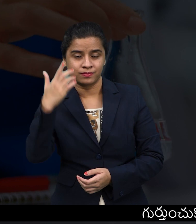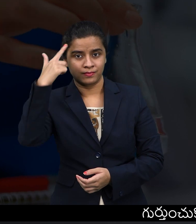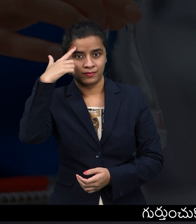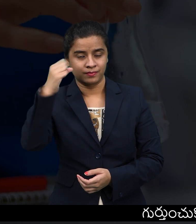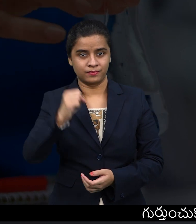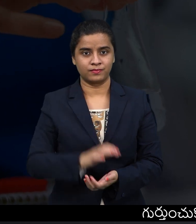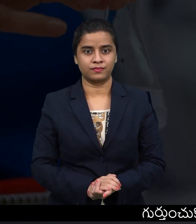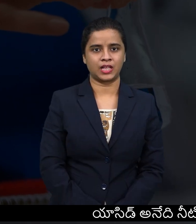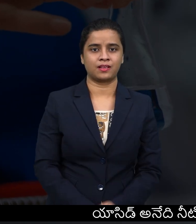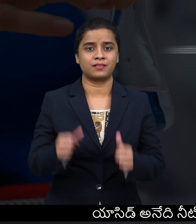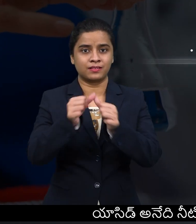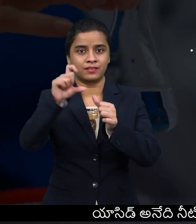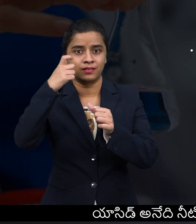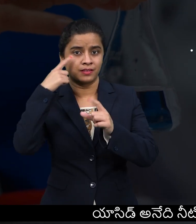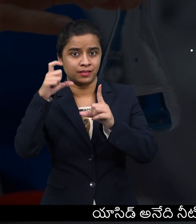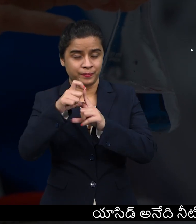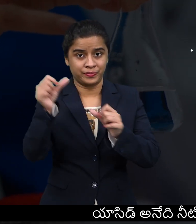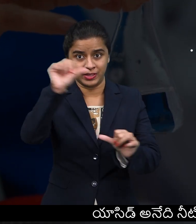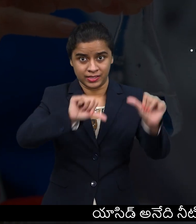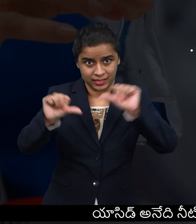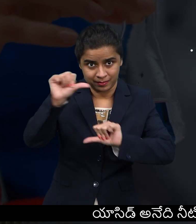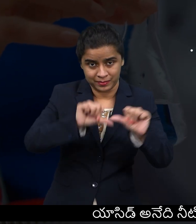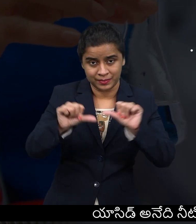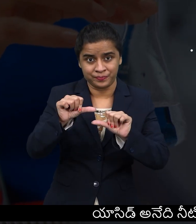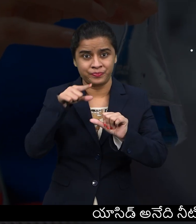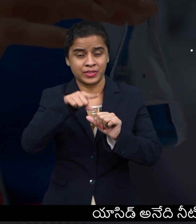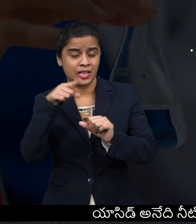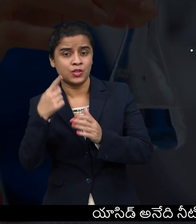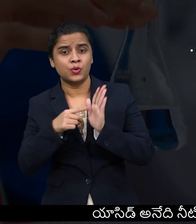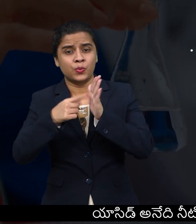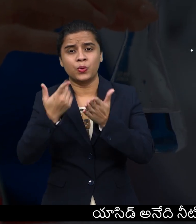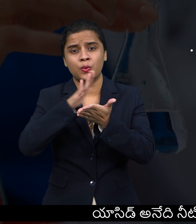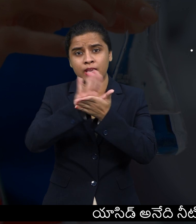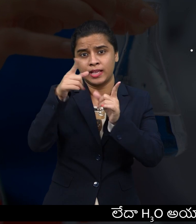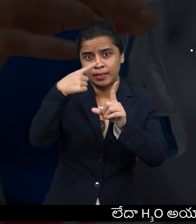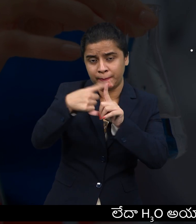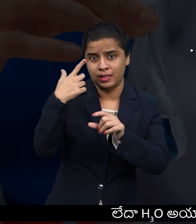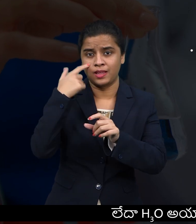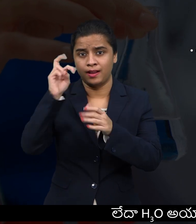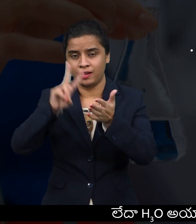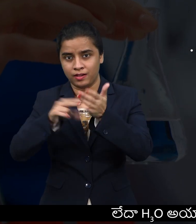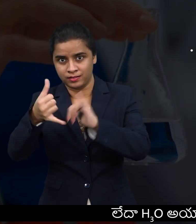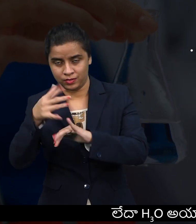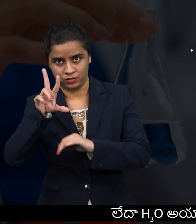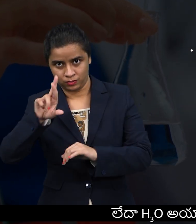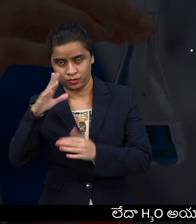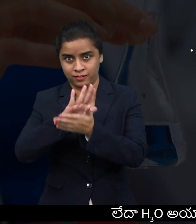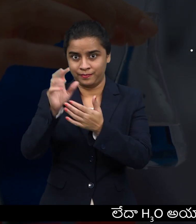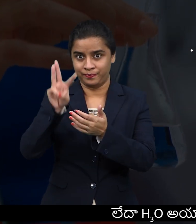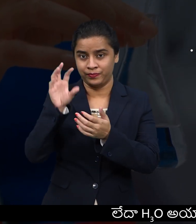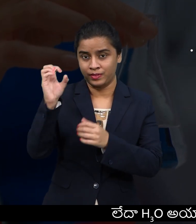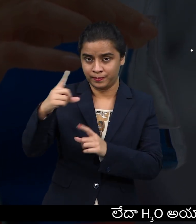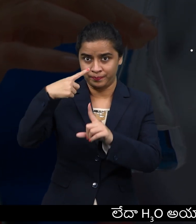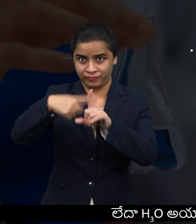గుర్తుంచుకోవలసిన అంశాలు: యాసిడ్ అనేది నీటిలో కరిగినప్పుడు H అయాన్లు లేదా H3O